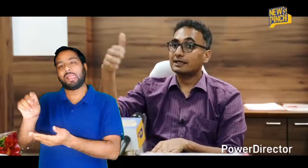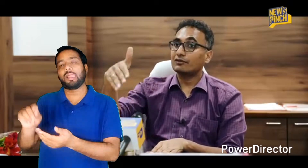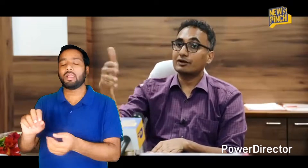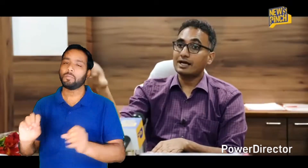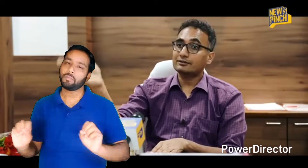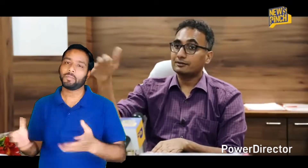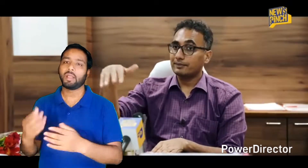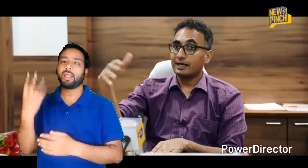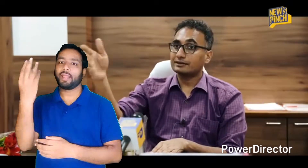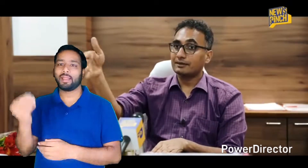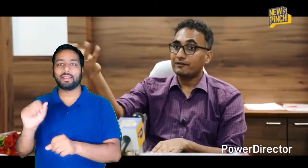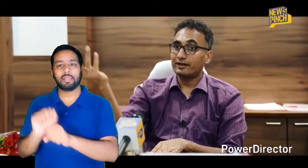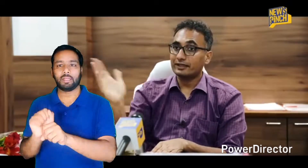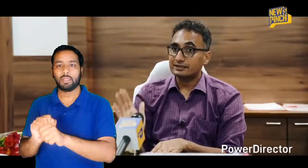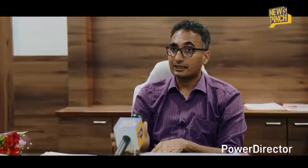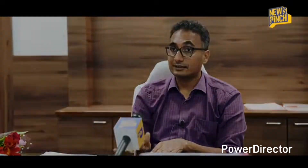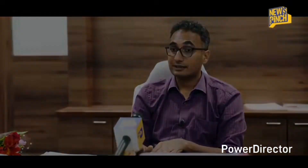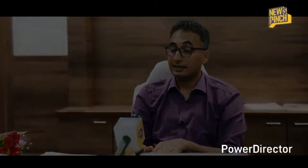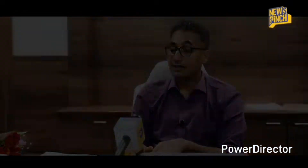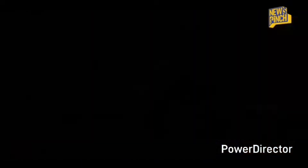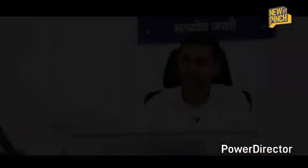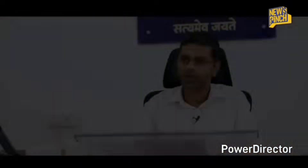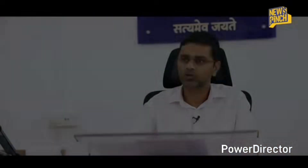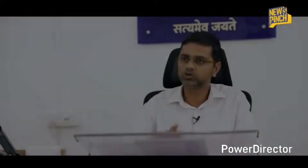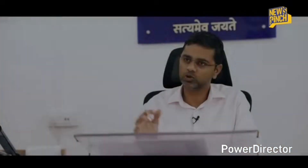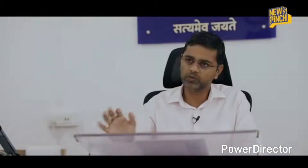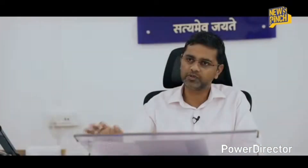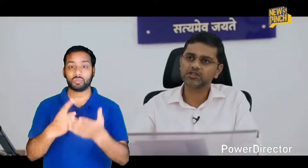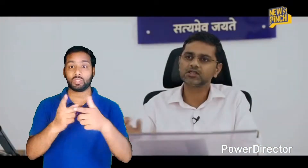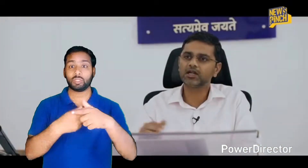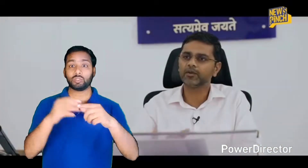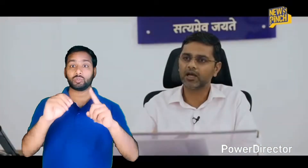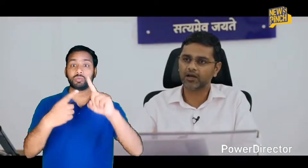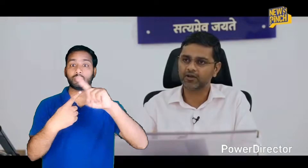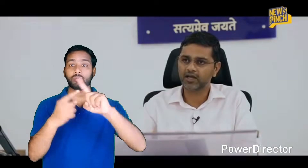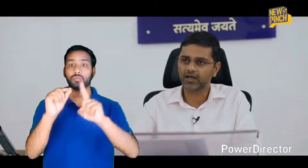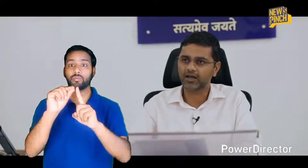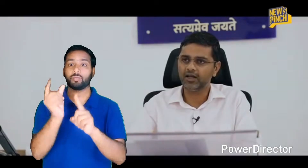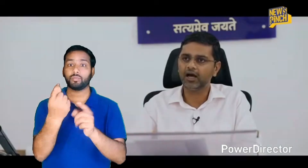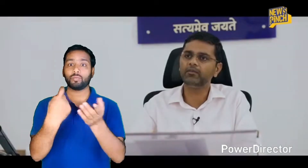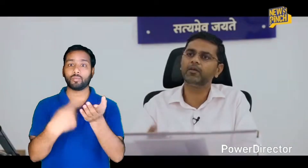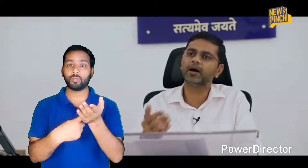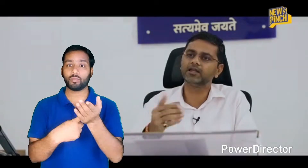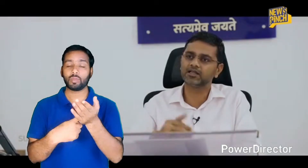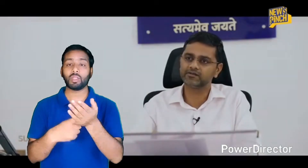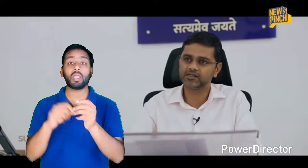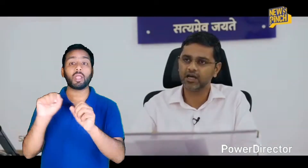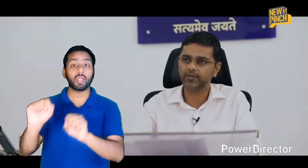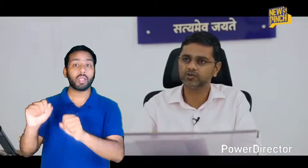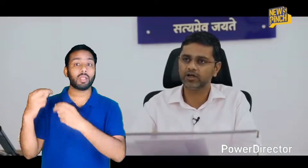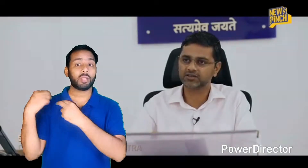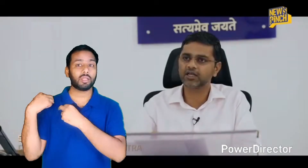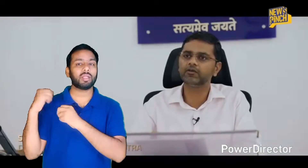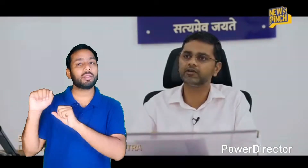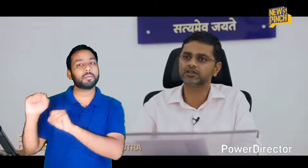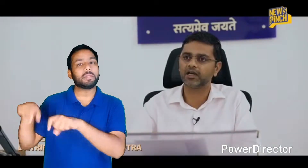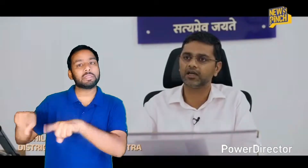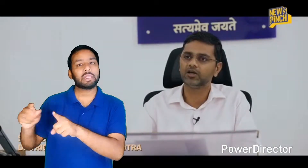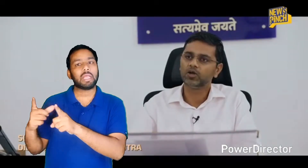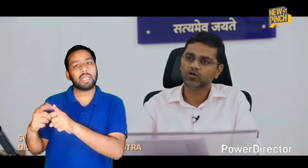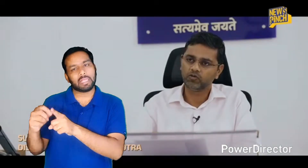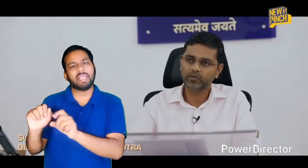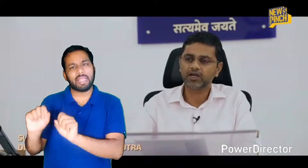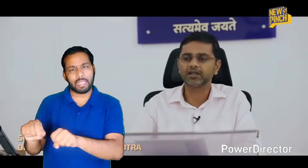हैं, बाद में जाके वो रात बेरात अपनी फैक्ट्री चलाते रहते हैं। तो जोधपुर प्रशासन अपनी कार्रवाइयाँ कर रहा है। हम हमारी तरफ से यहाँ पे जो अस्थायी